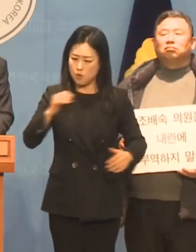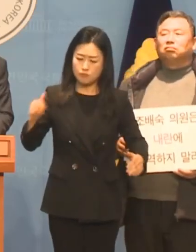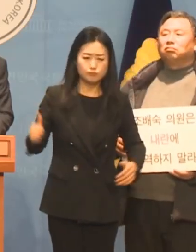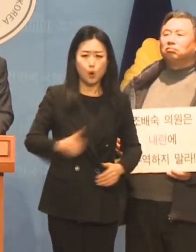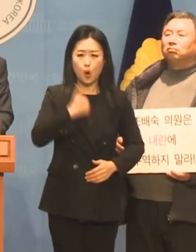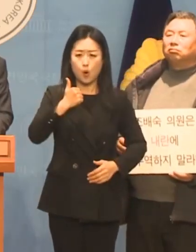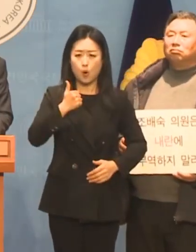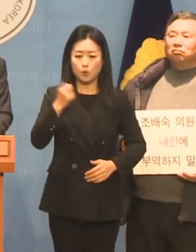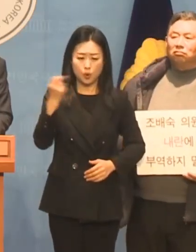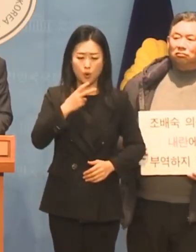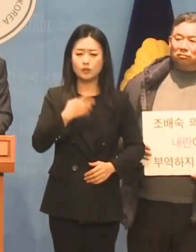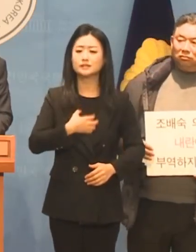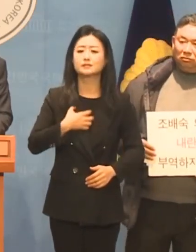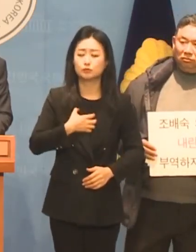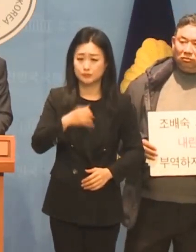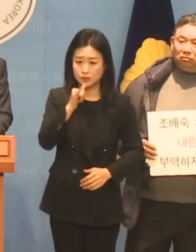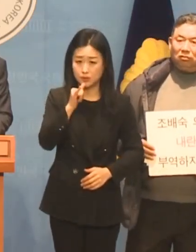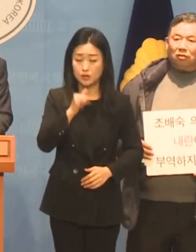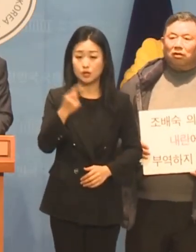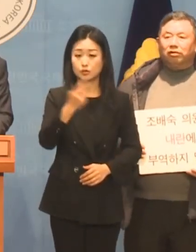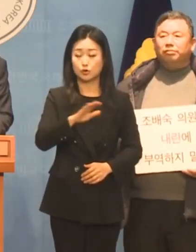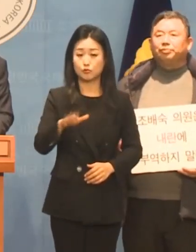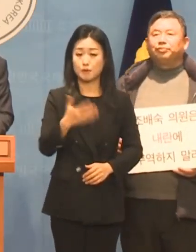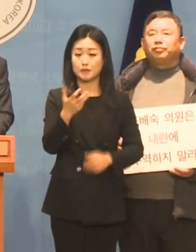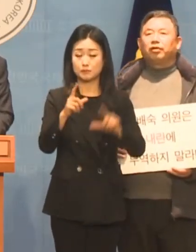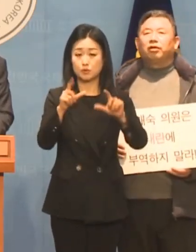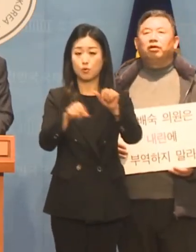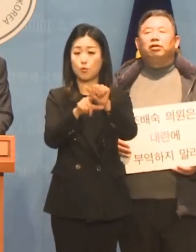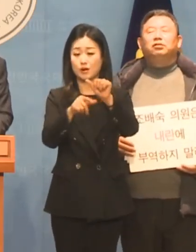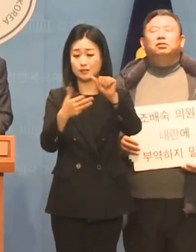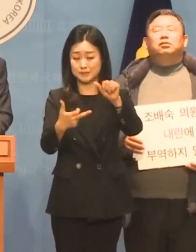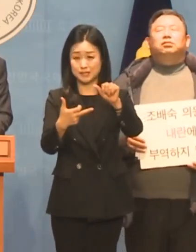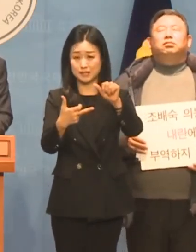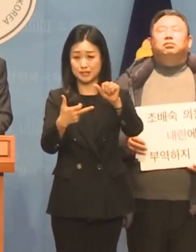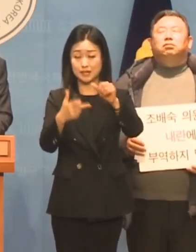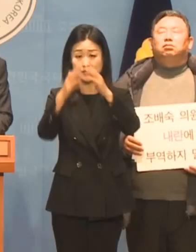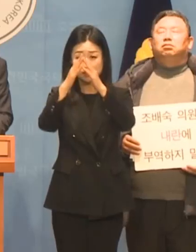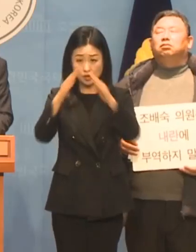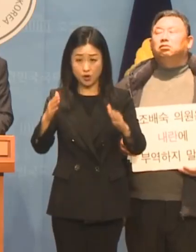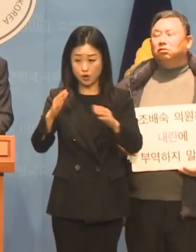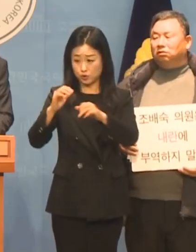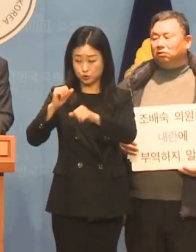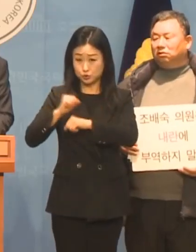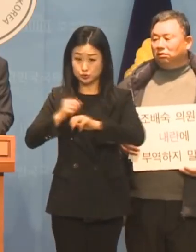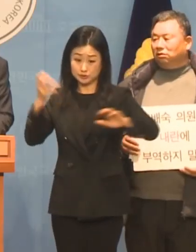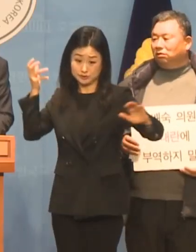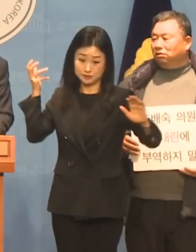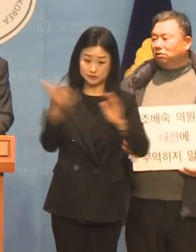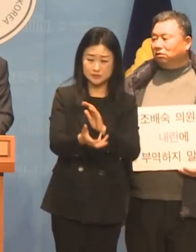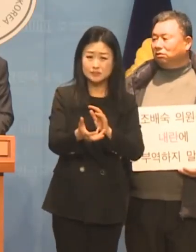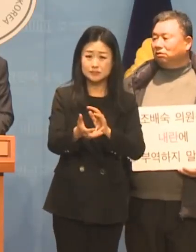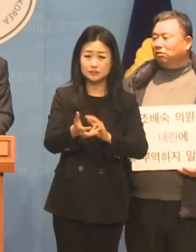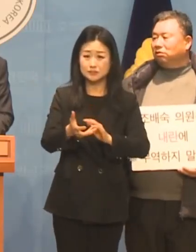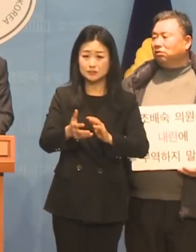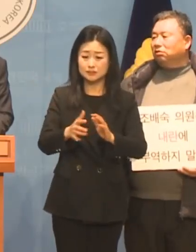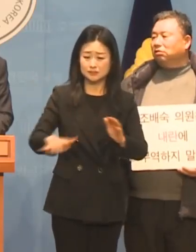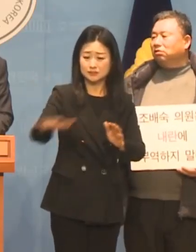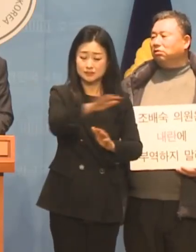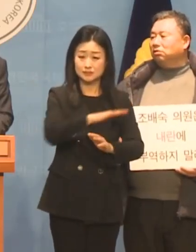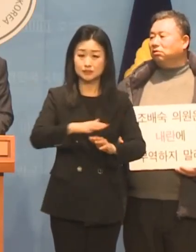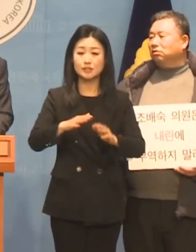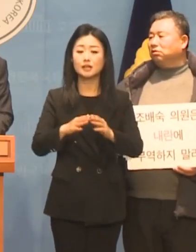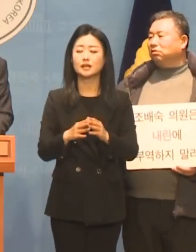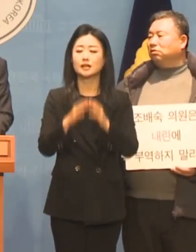왜냐하면 1980년 5월 17일 전두환 계엄군에 가장 먼저 희생된